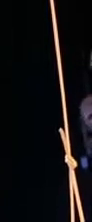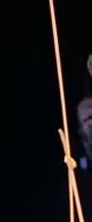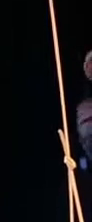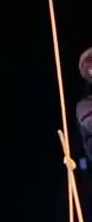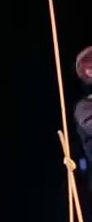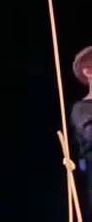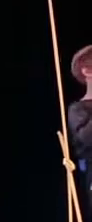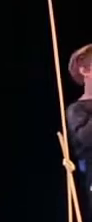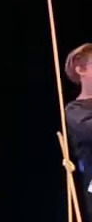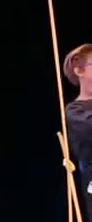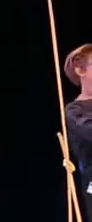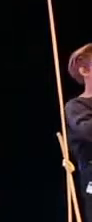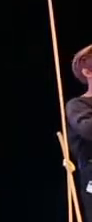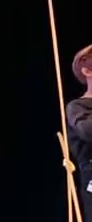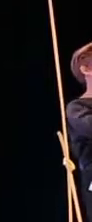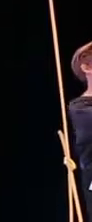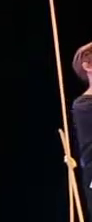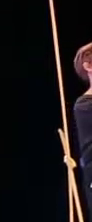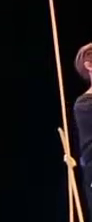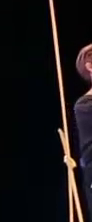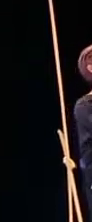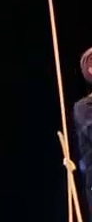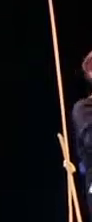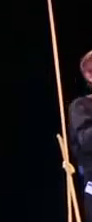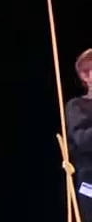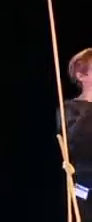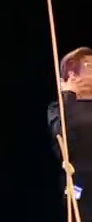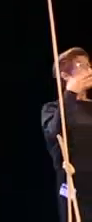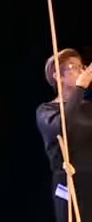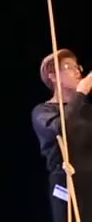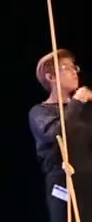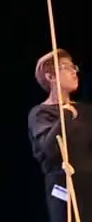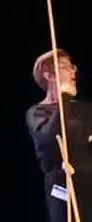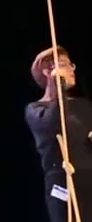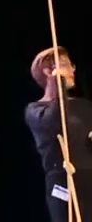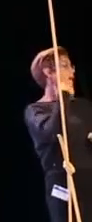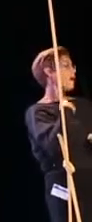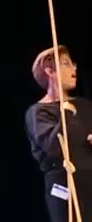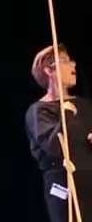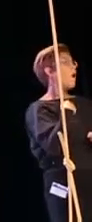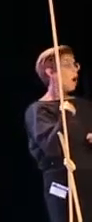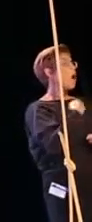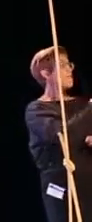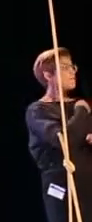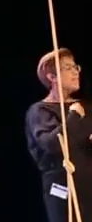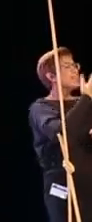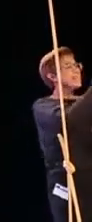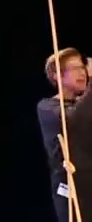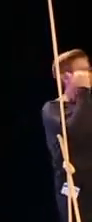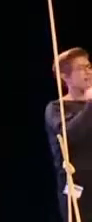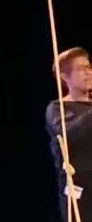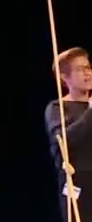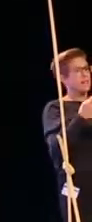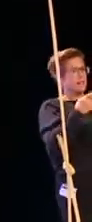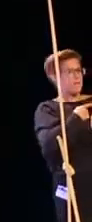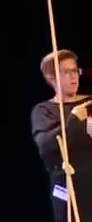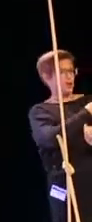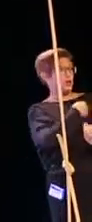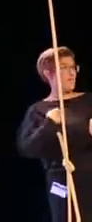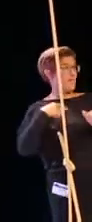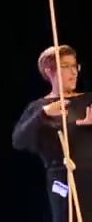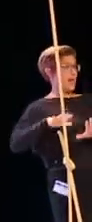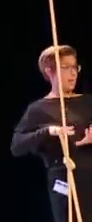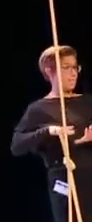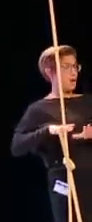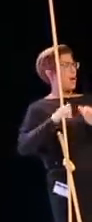samma sätt fungerar klimatfrågan. Vi kan förändra en livsstil, men det är fortfarande de politiska makthavarna som måste se till